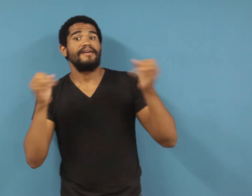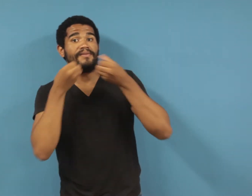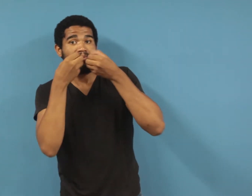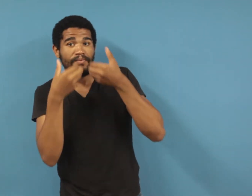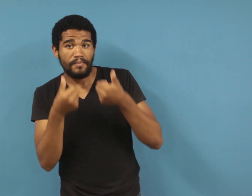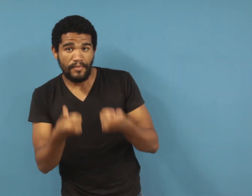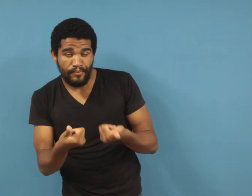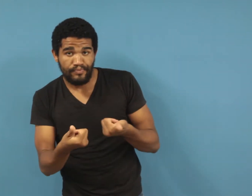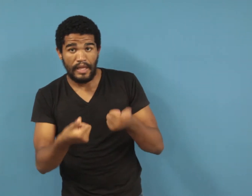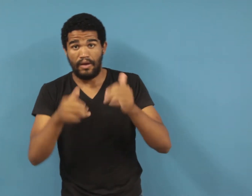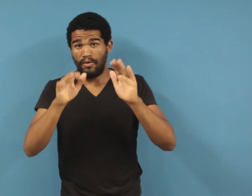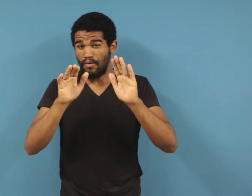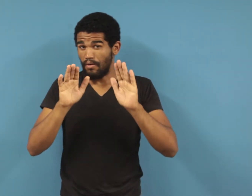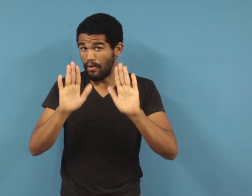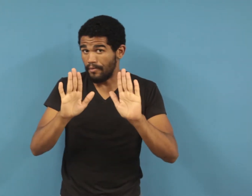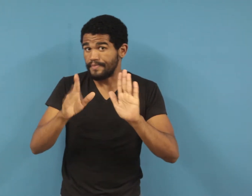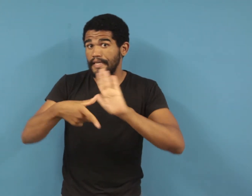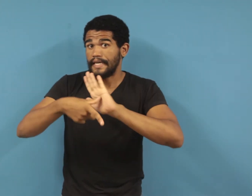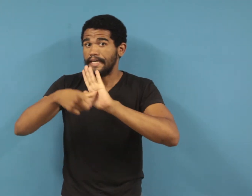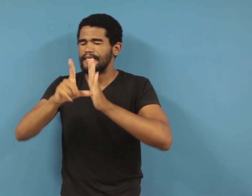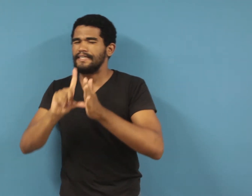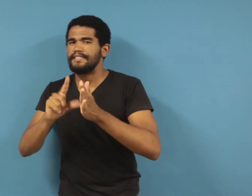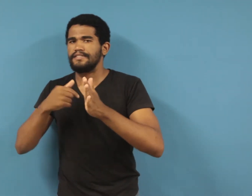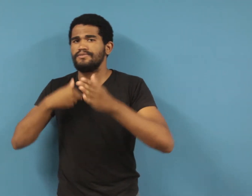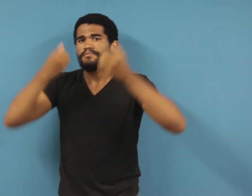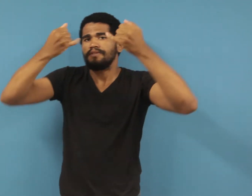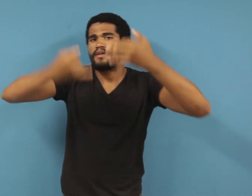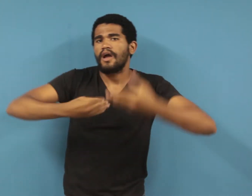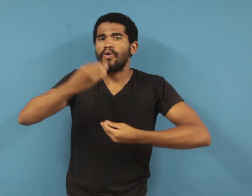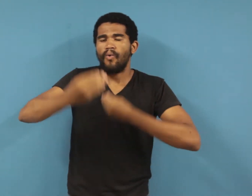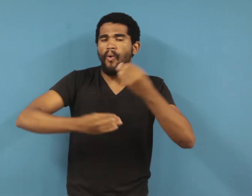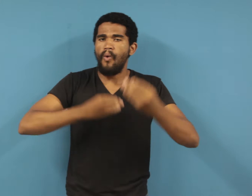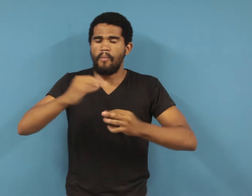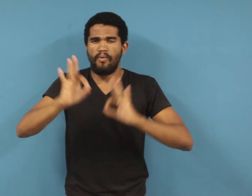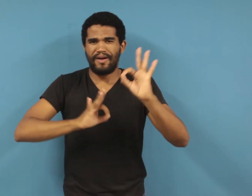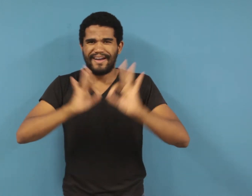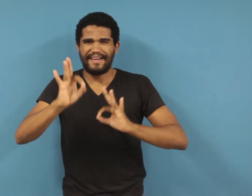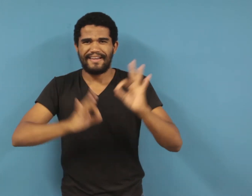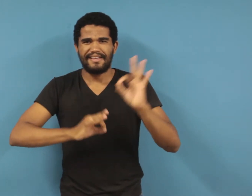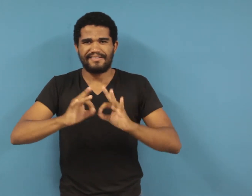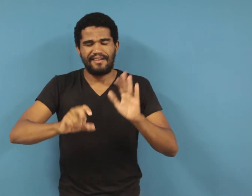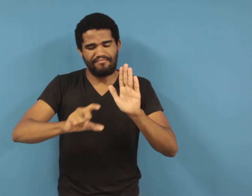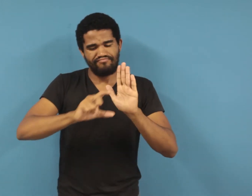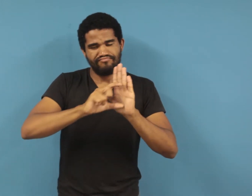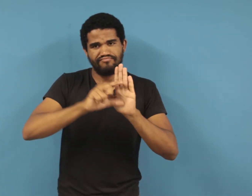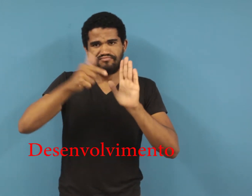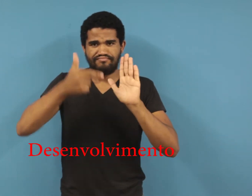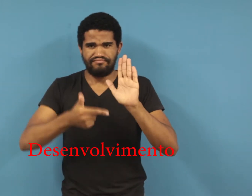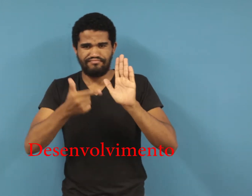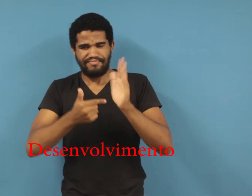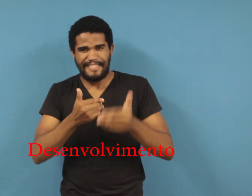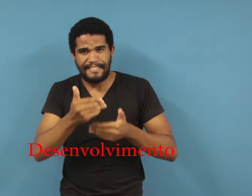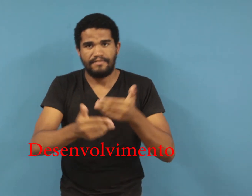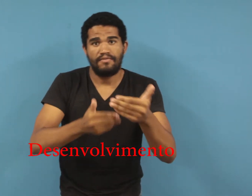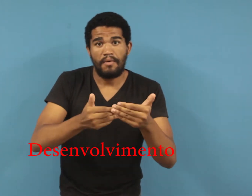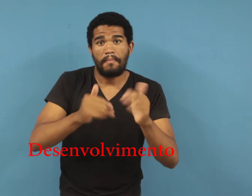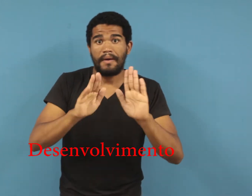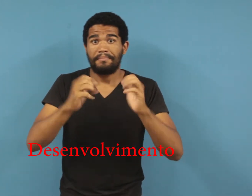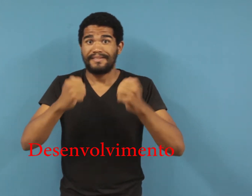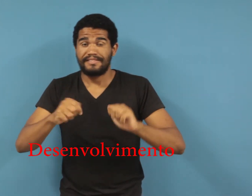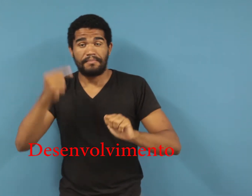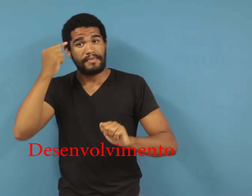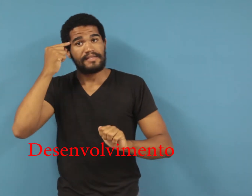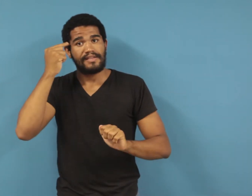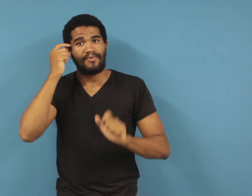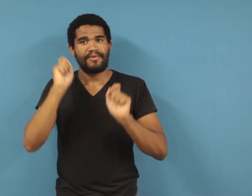Antes de explicar mais como fazer o desenvolvimento, é necessário primeiro pensarmos nos conectivos. O sinal